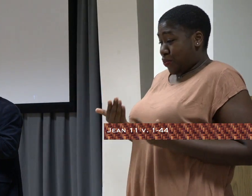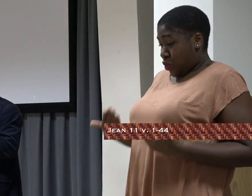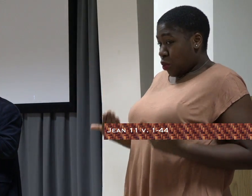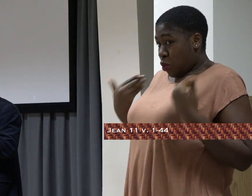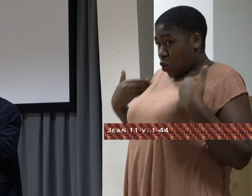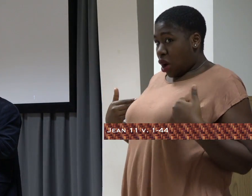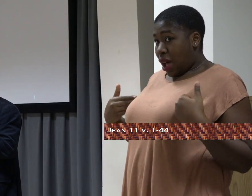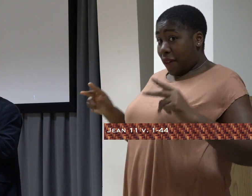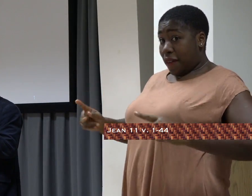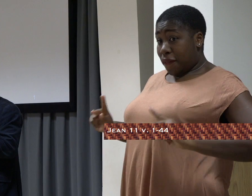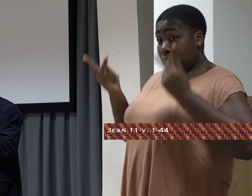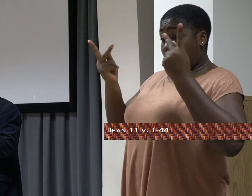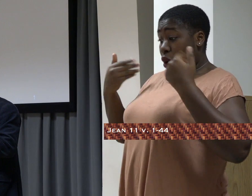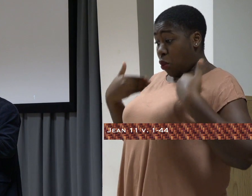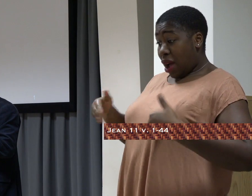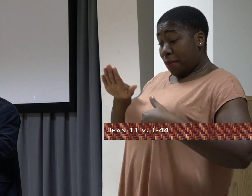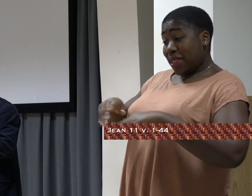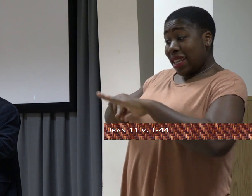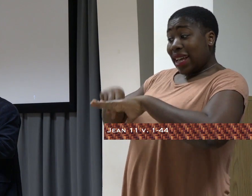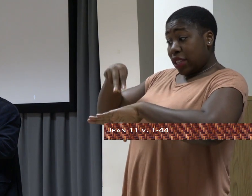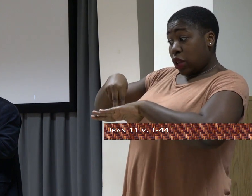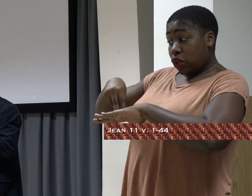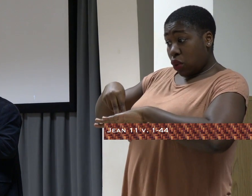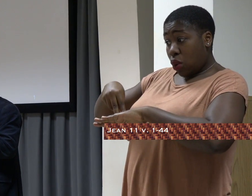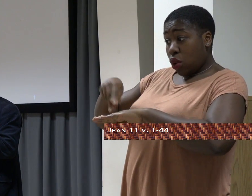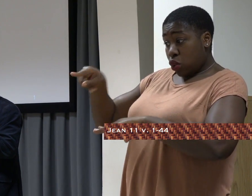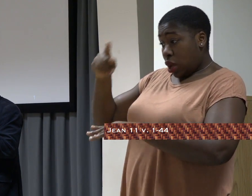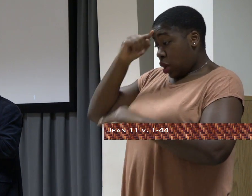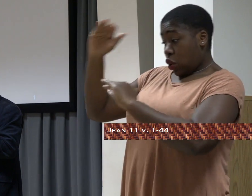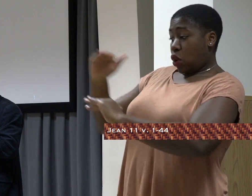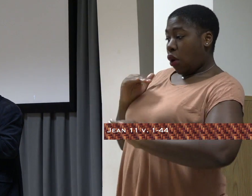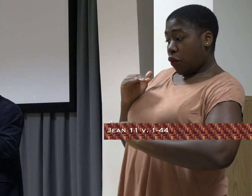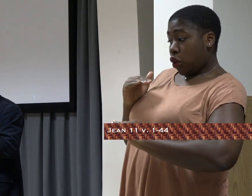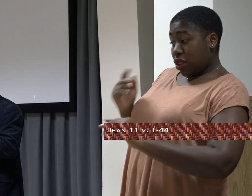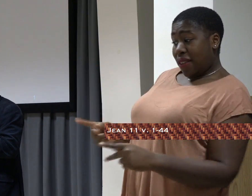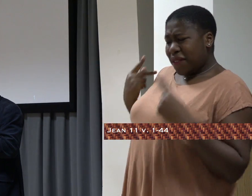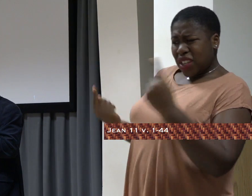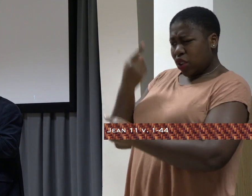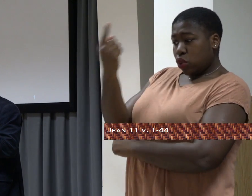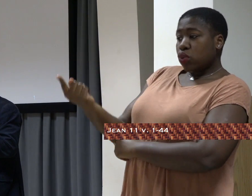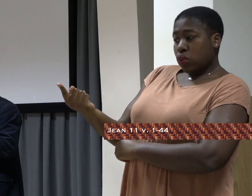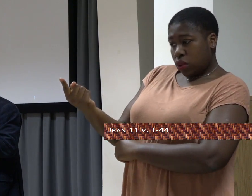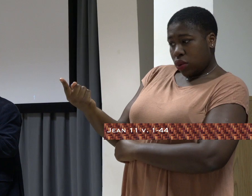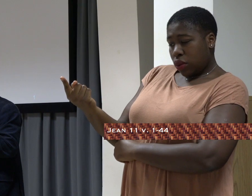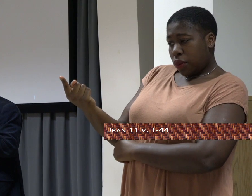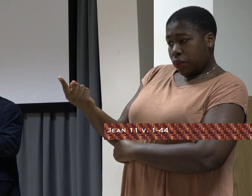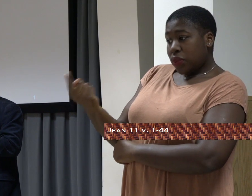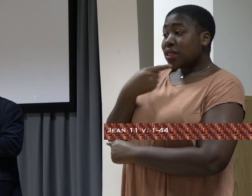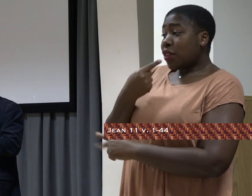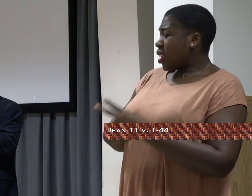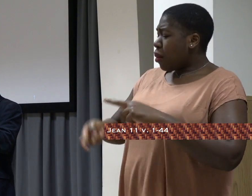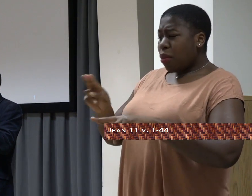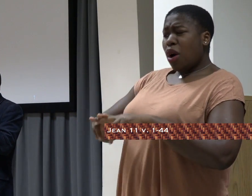qui croit en moi vivra même s'il meurt. Et quiconque vit et croit en moi ne mourra